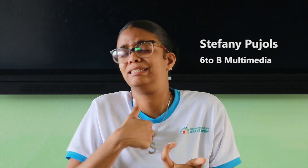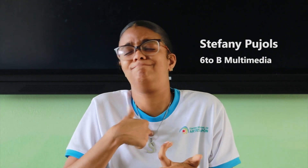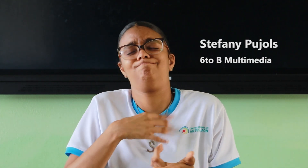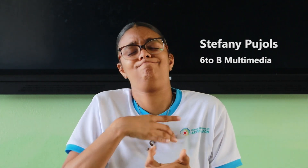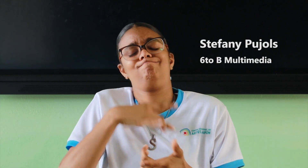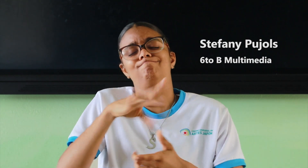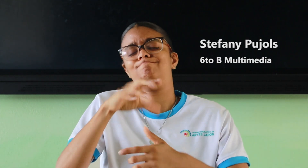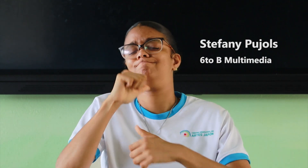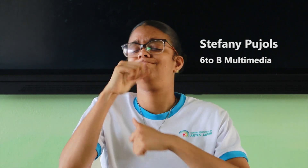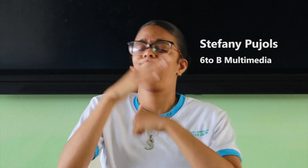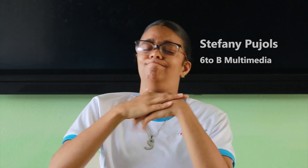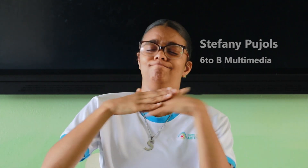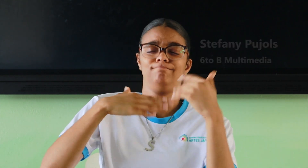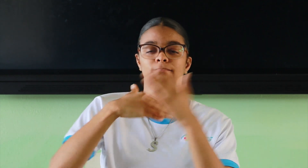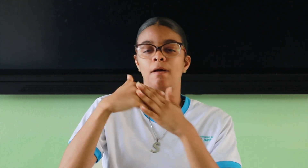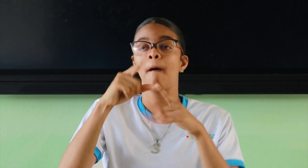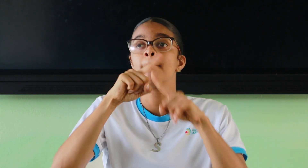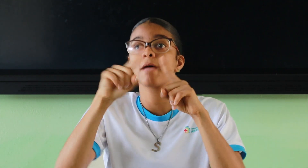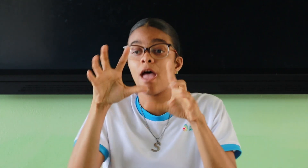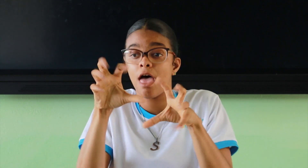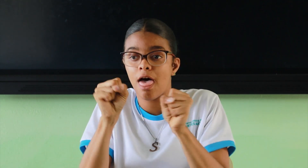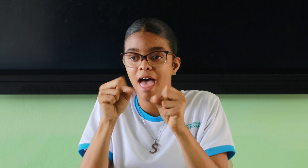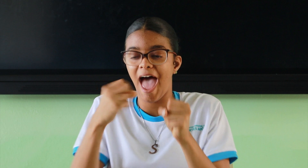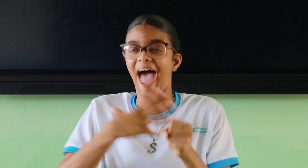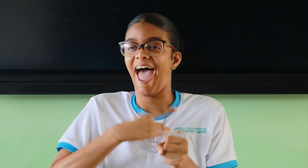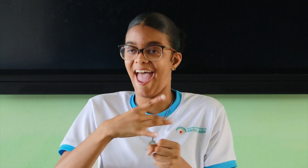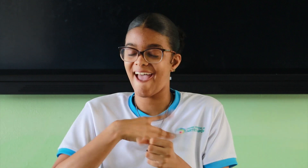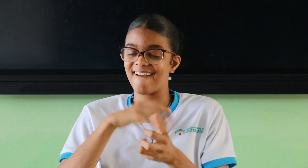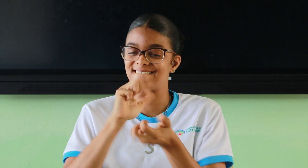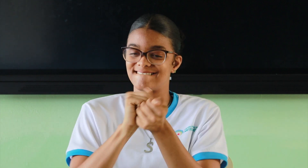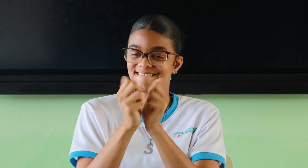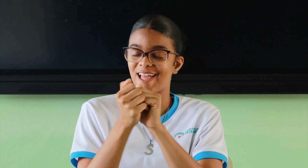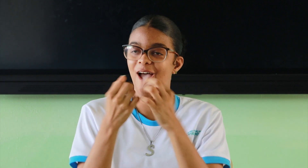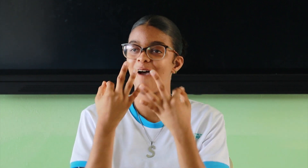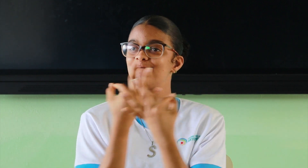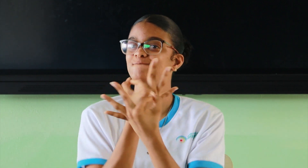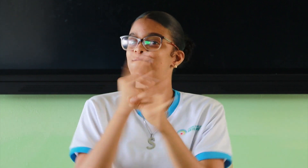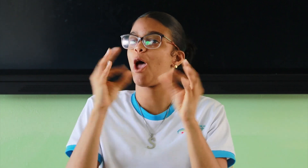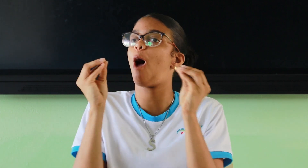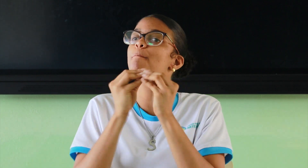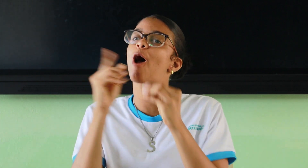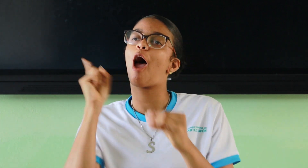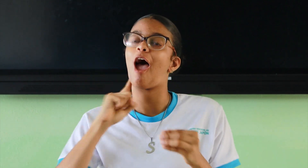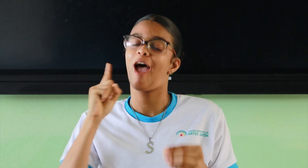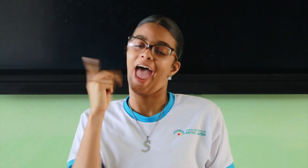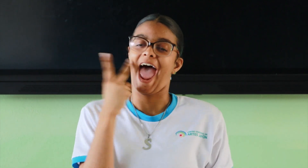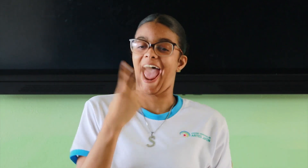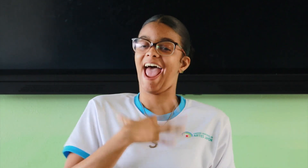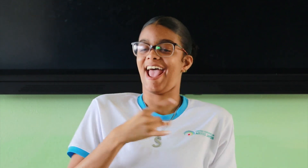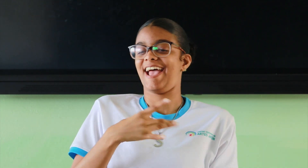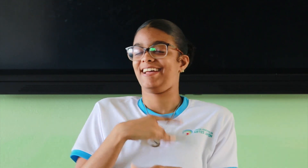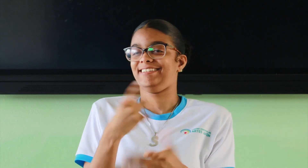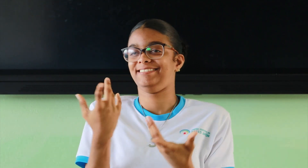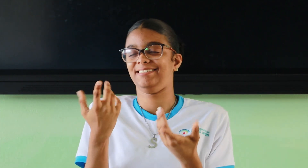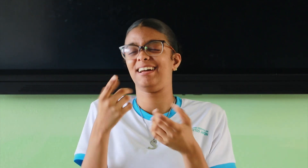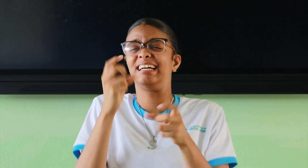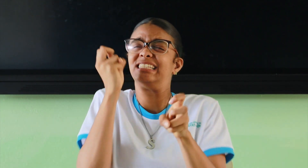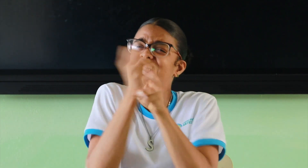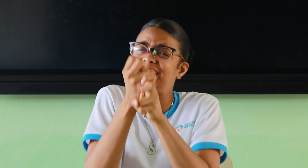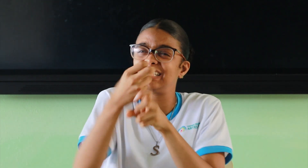era un poquito difícil quizás hacer algunas cosas, pero pude lograr encontrar la